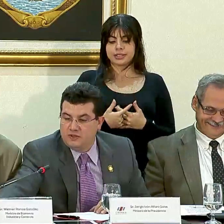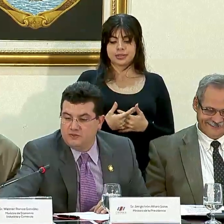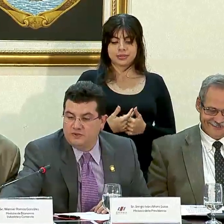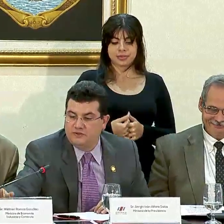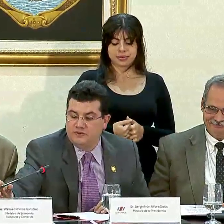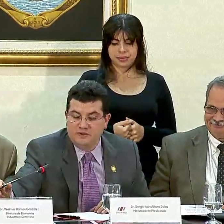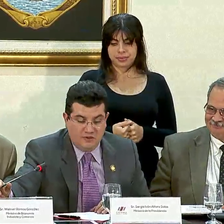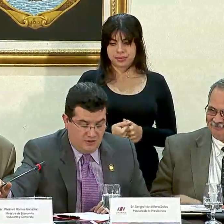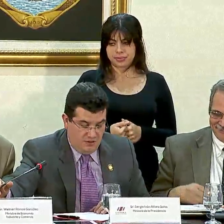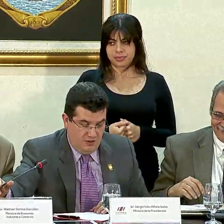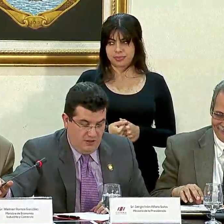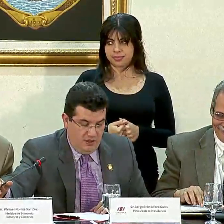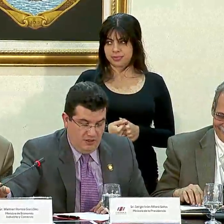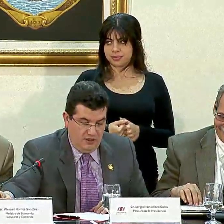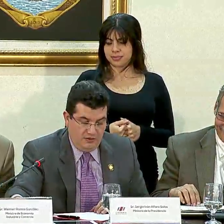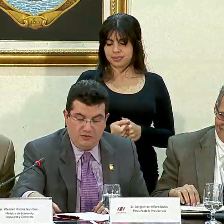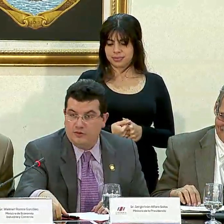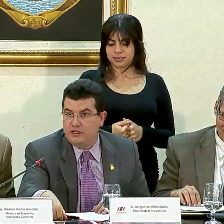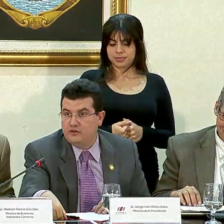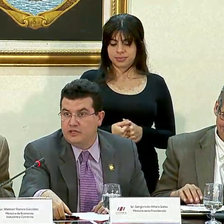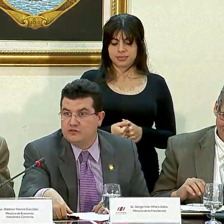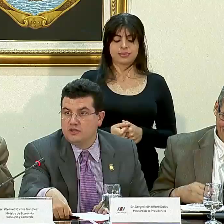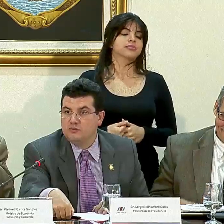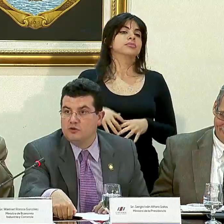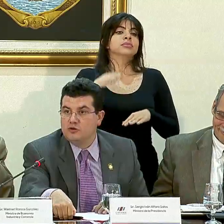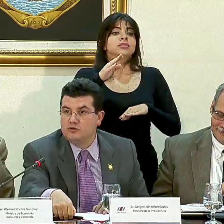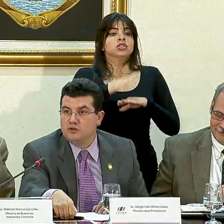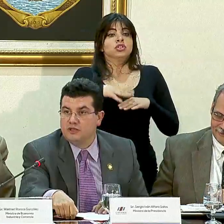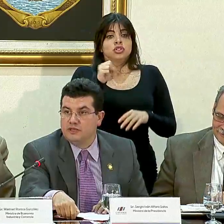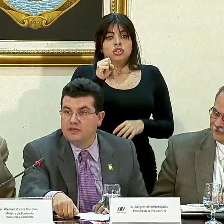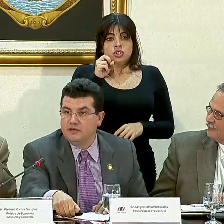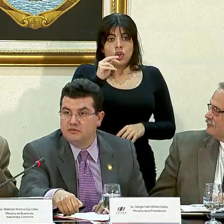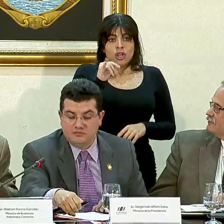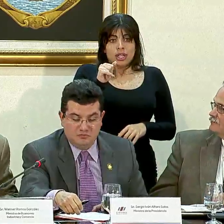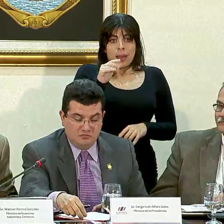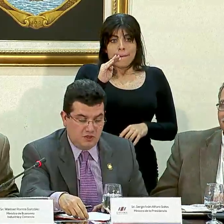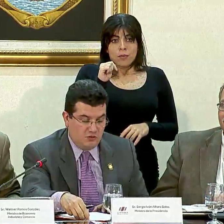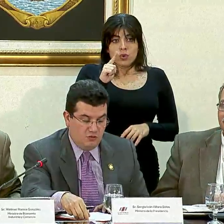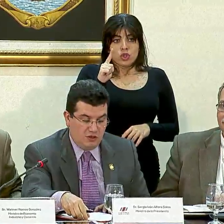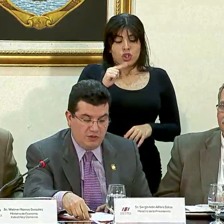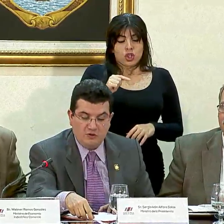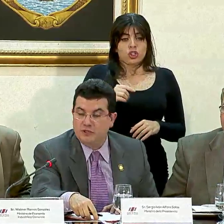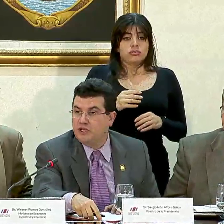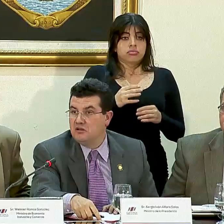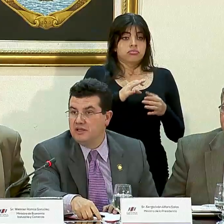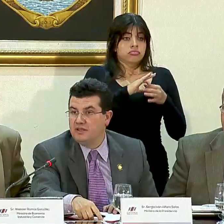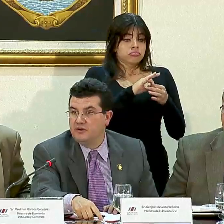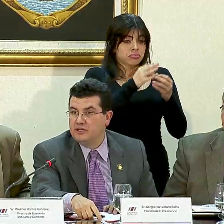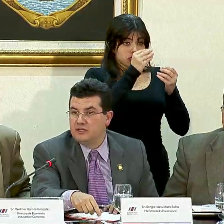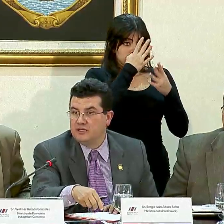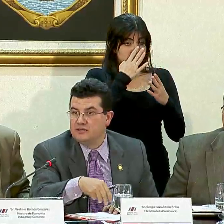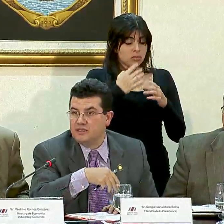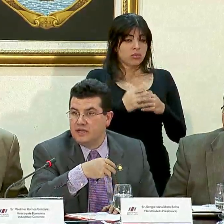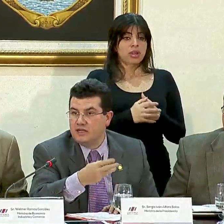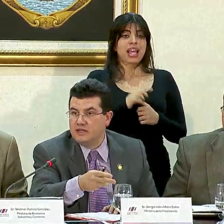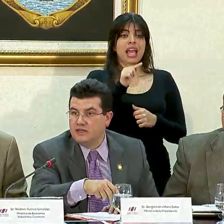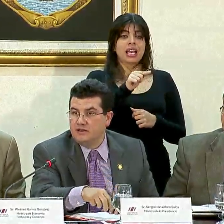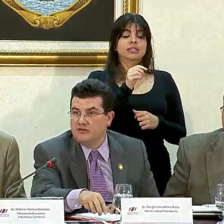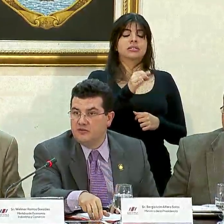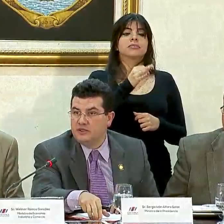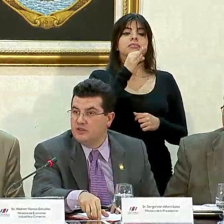No da para más. Sobre doña Sonia Muñoz, según lo que me ha comunicado el día de hoy, ella